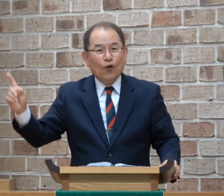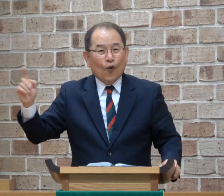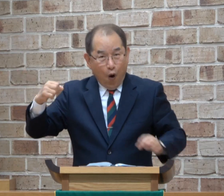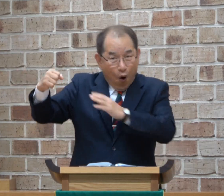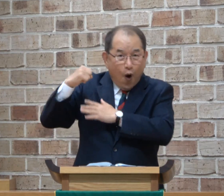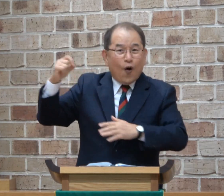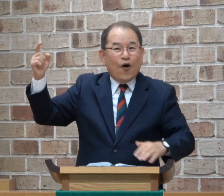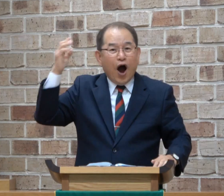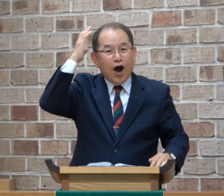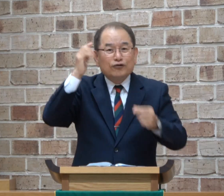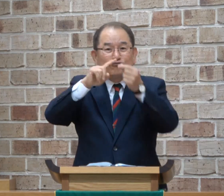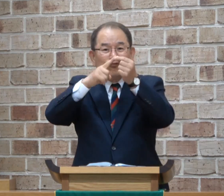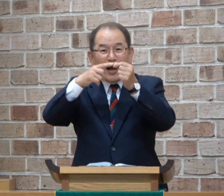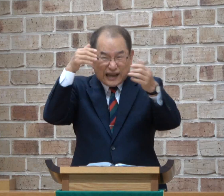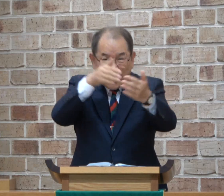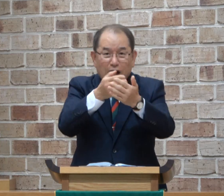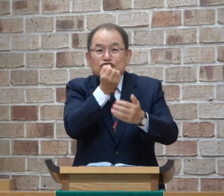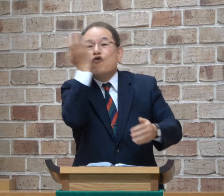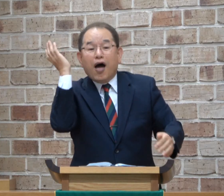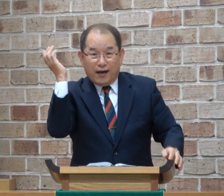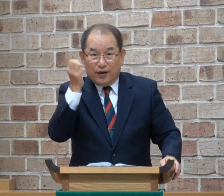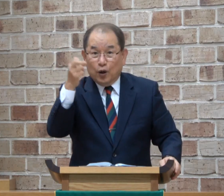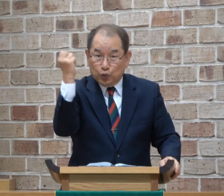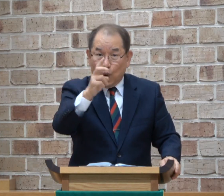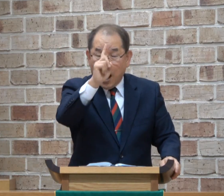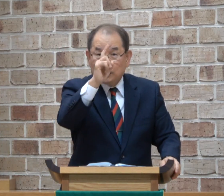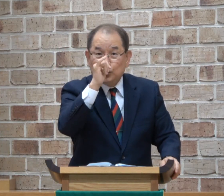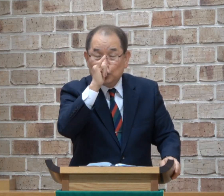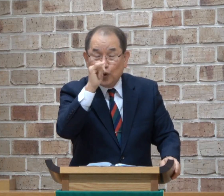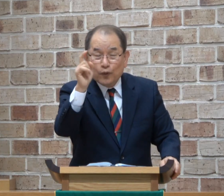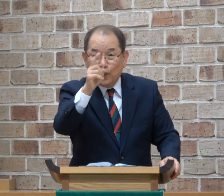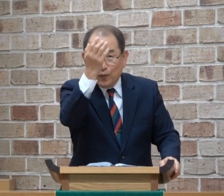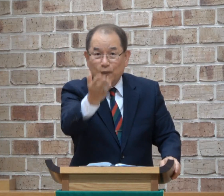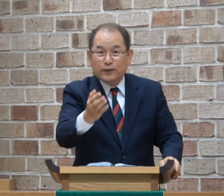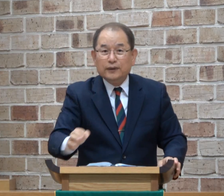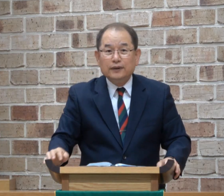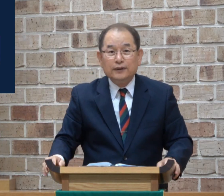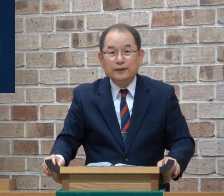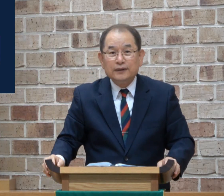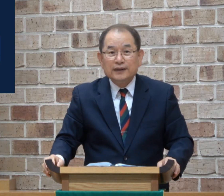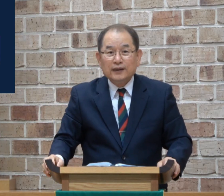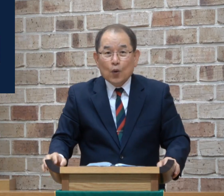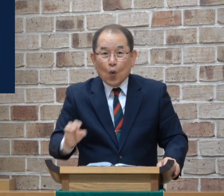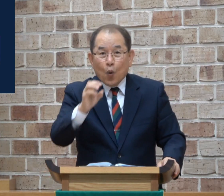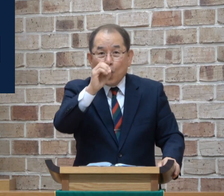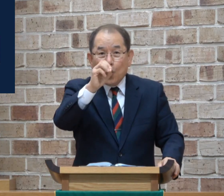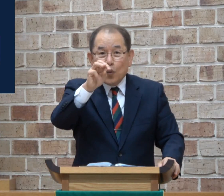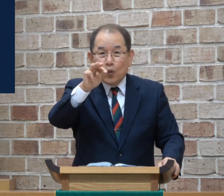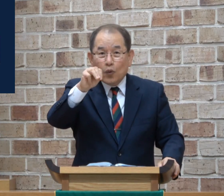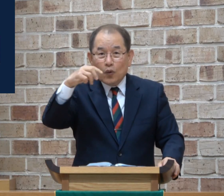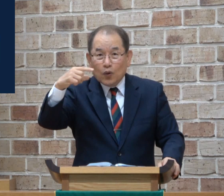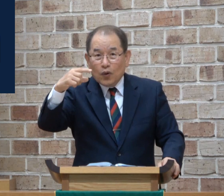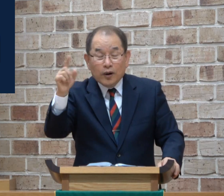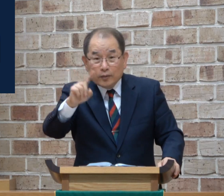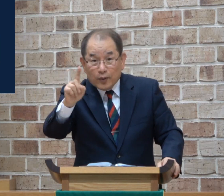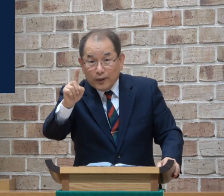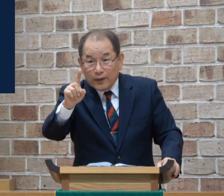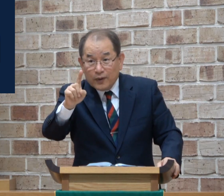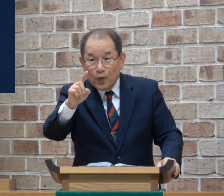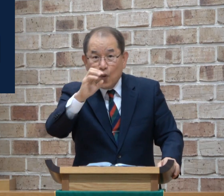우리나라 단어가 그렇게 수출되고 있습니다. 또 이게 OMG라는 것이 무엇이냐면